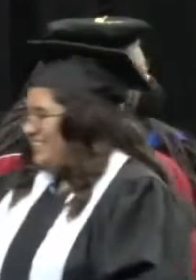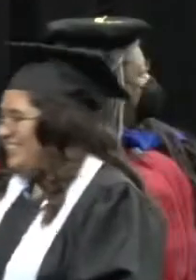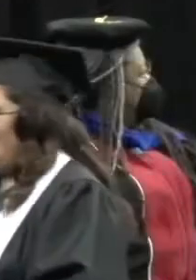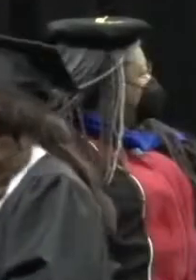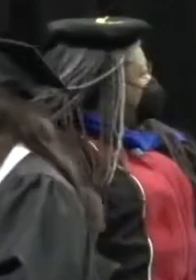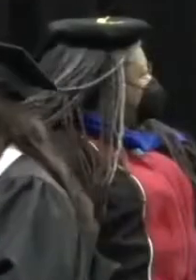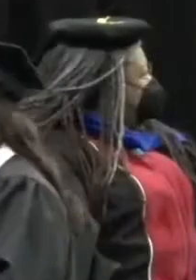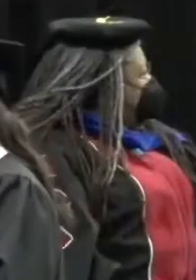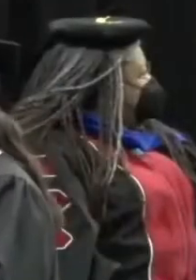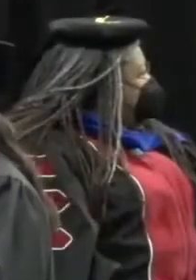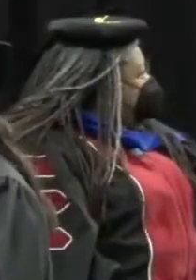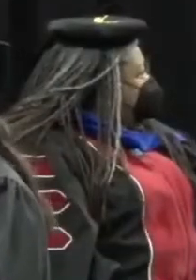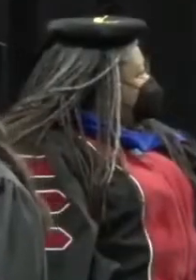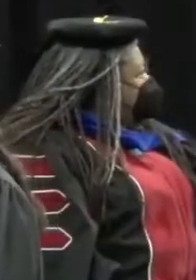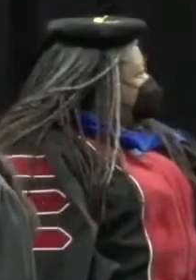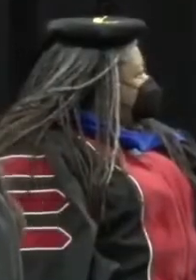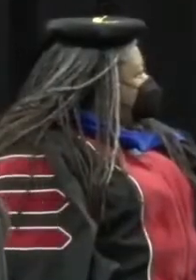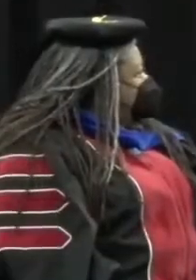Aaron or Aaron?